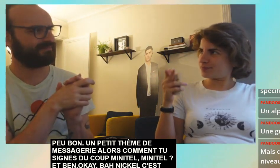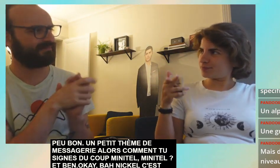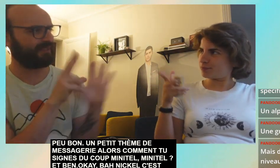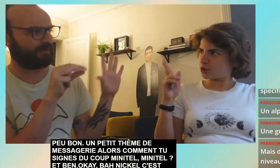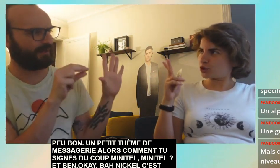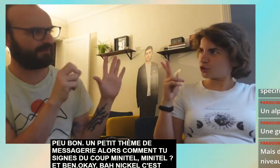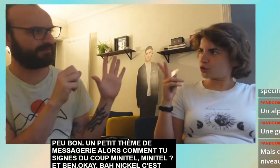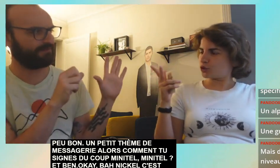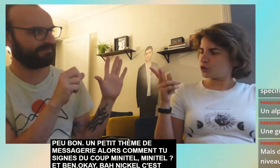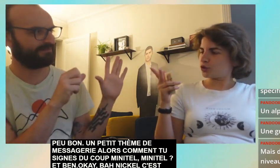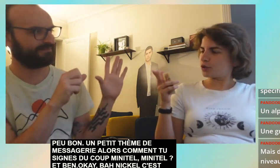80